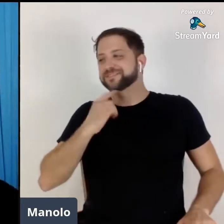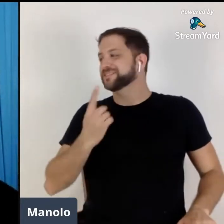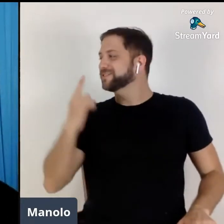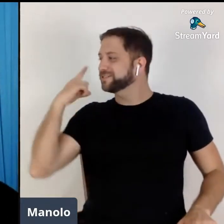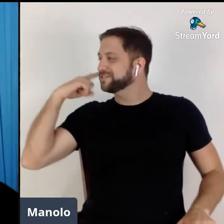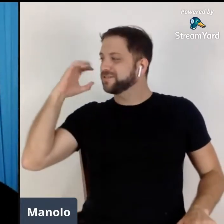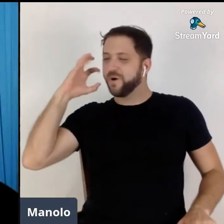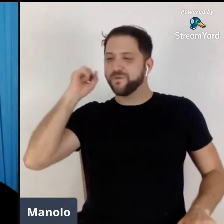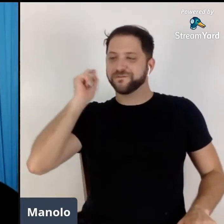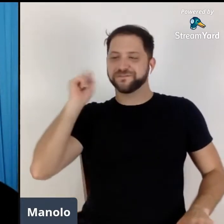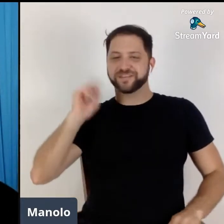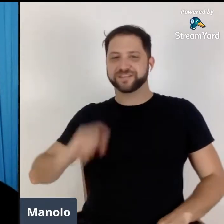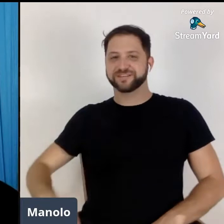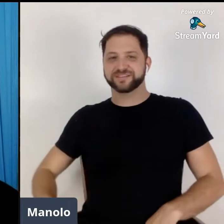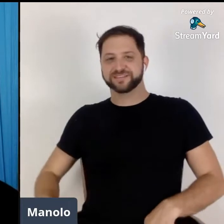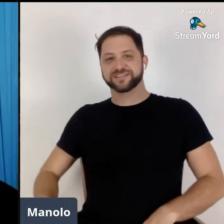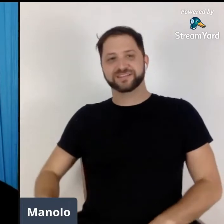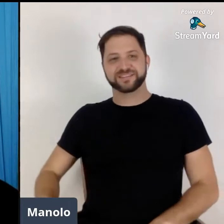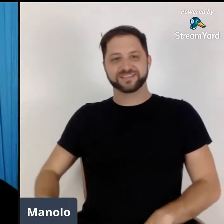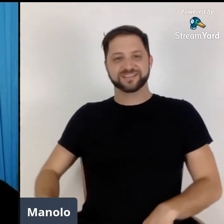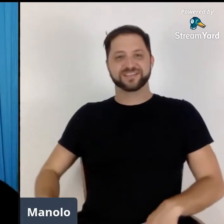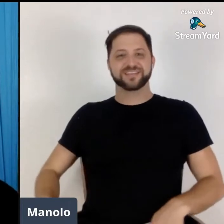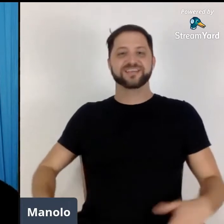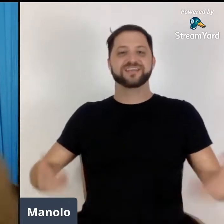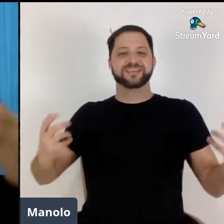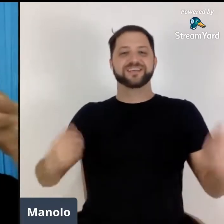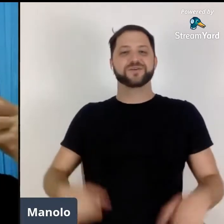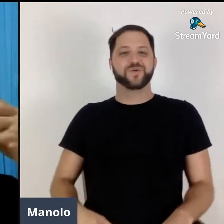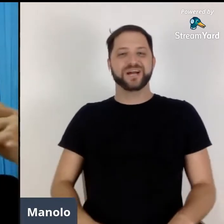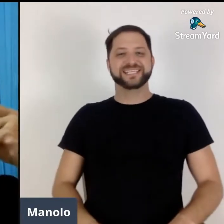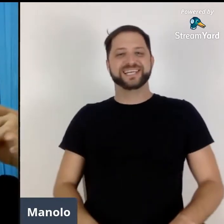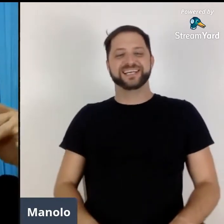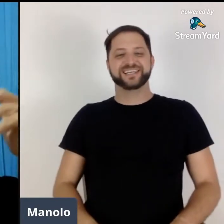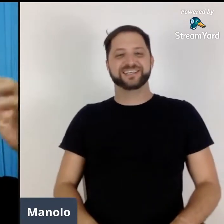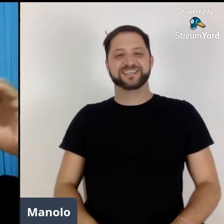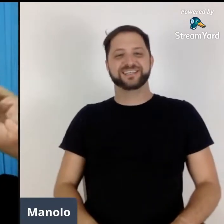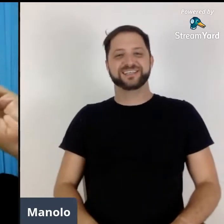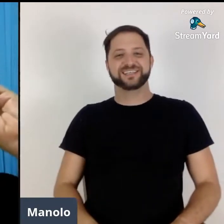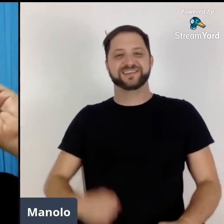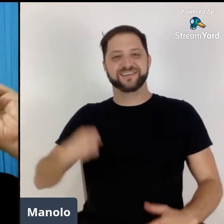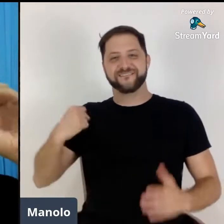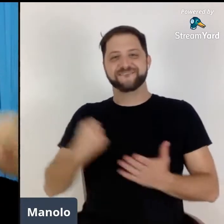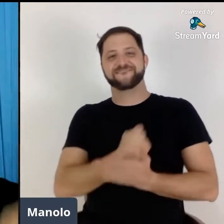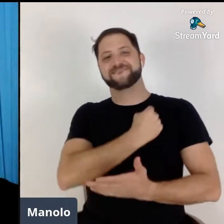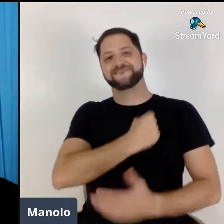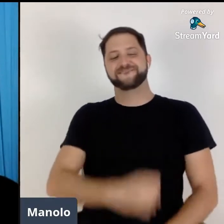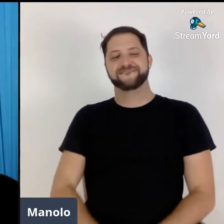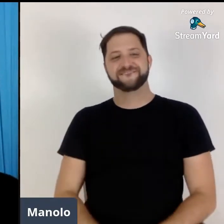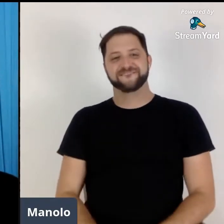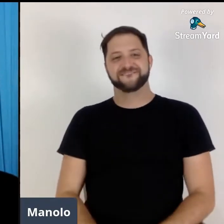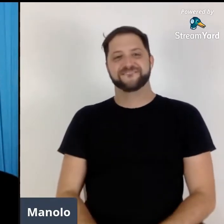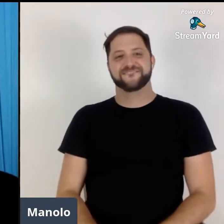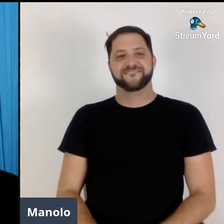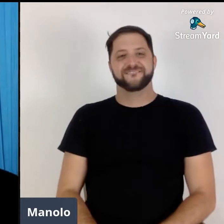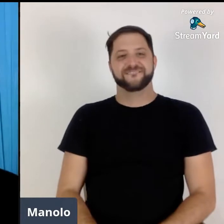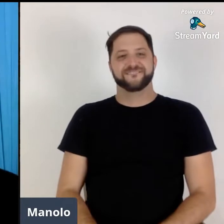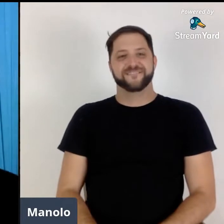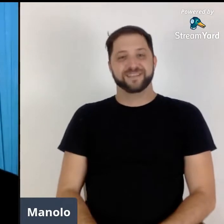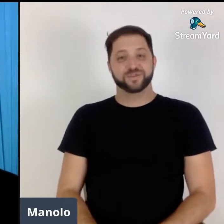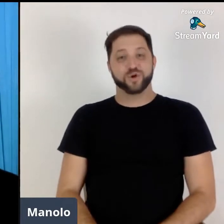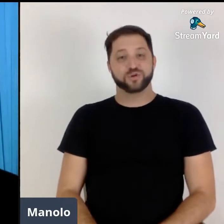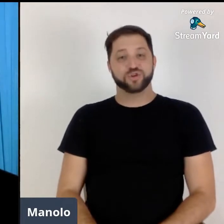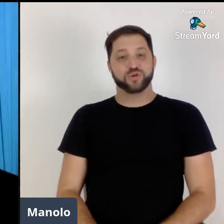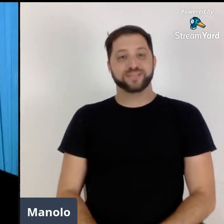Eu consigo, vocês me ouçam, mas vocês não me ouvem. Que coisa! Tá bom. Ah, agora melhorou um pouquinho.